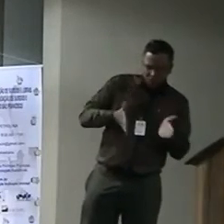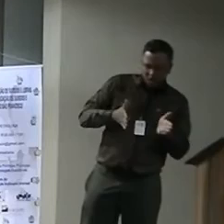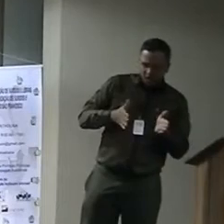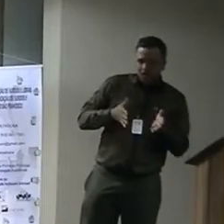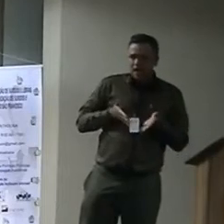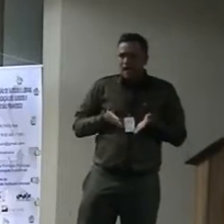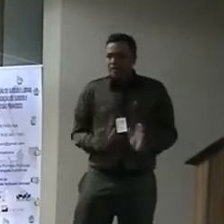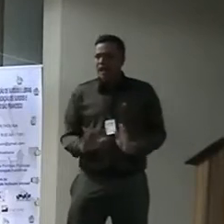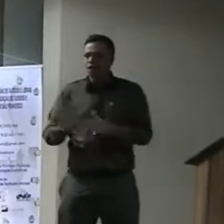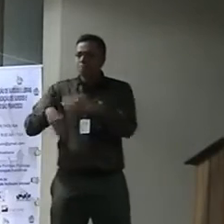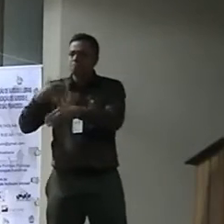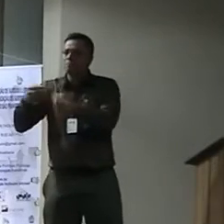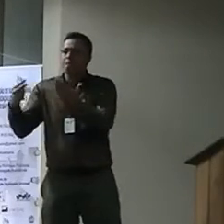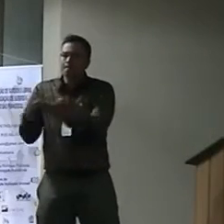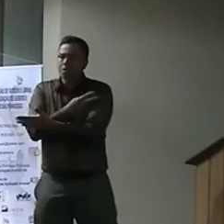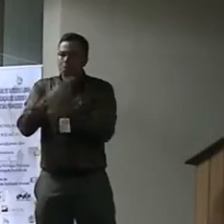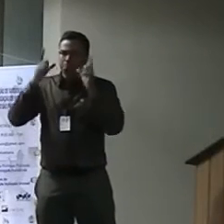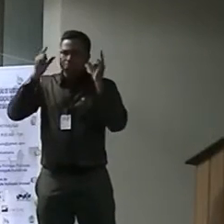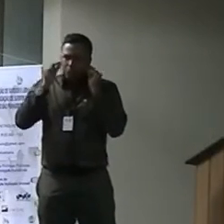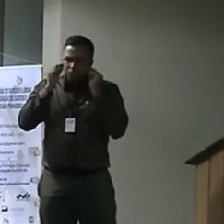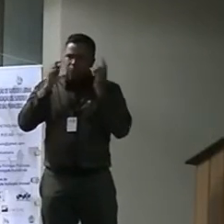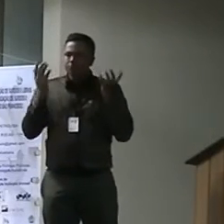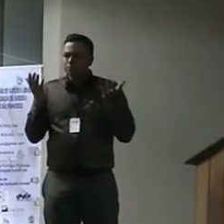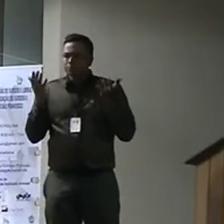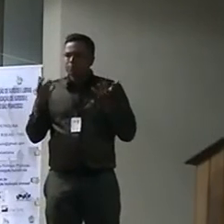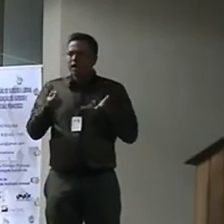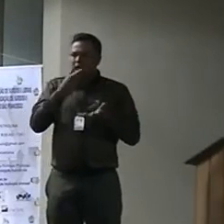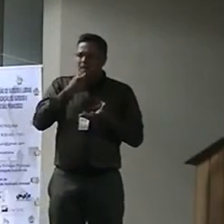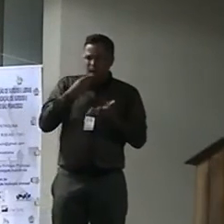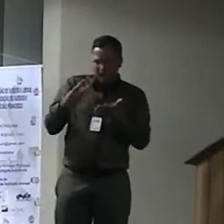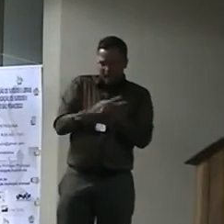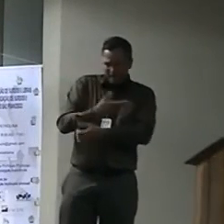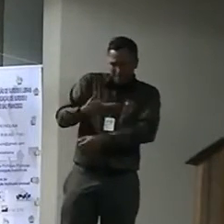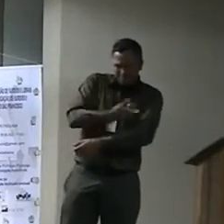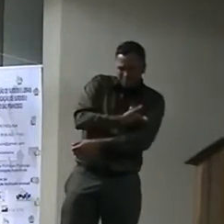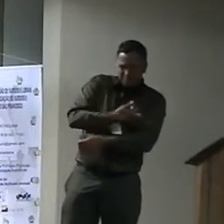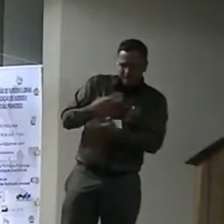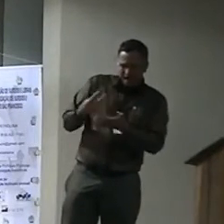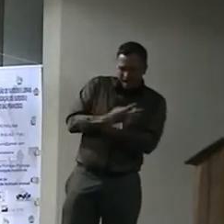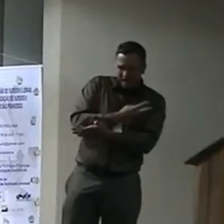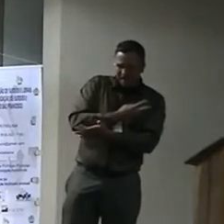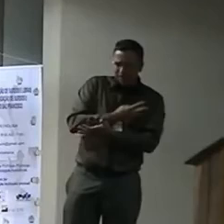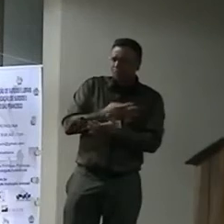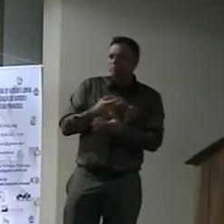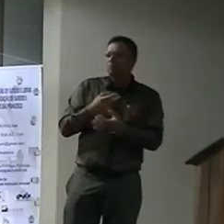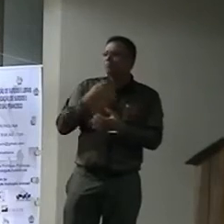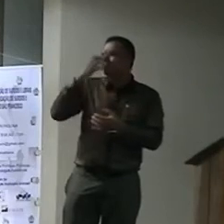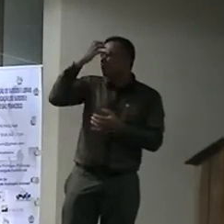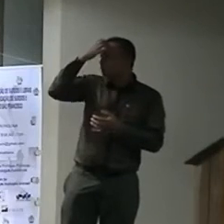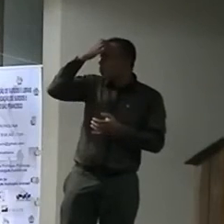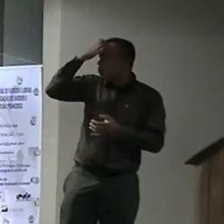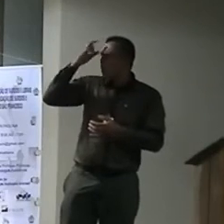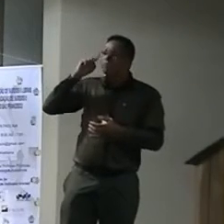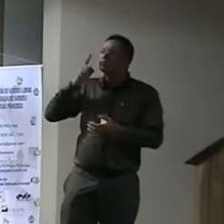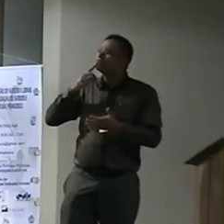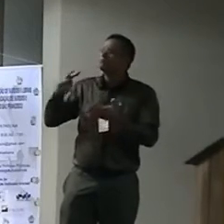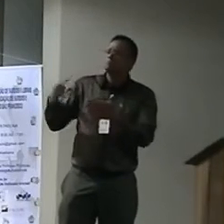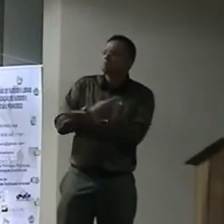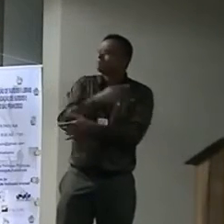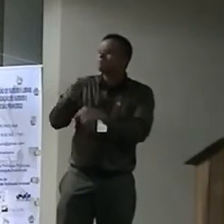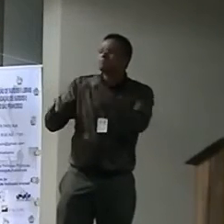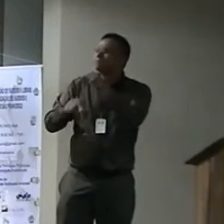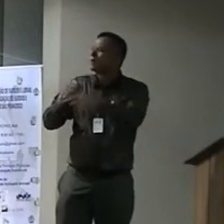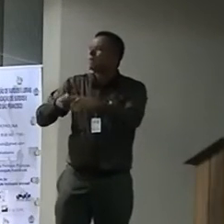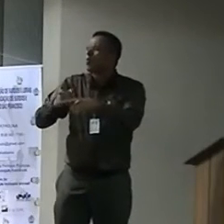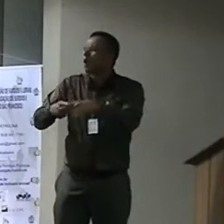nascer? Alguma medicação? Então muitas dúvidas passam, né, pela cabeça dos pais, e um